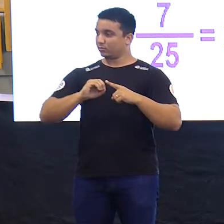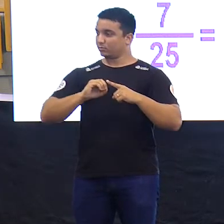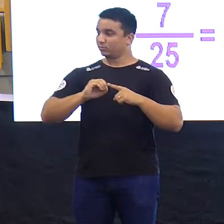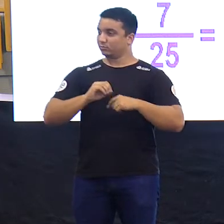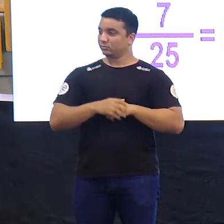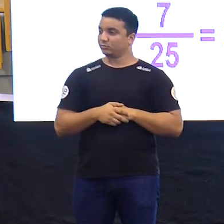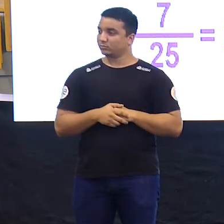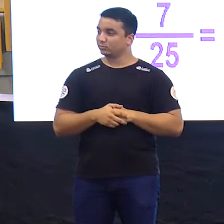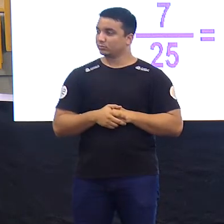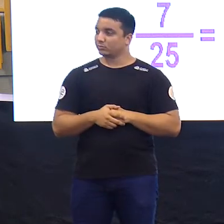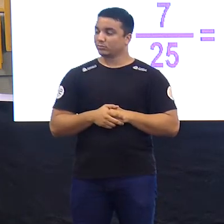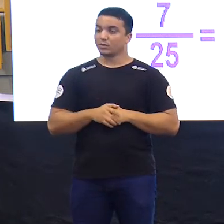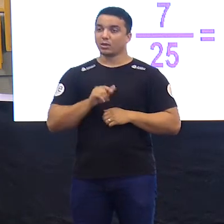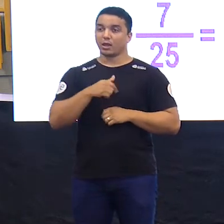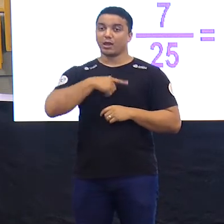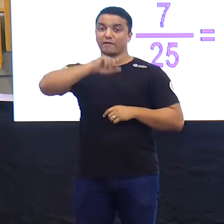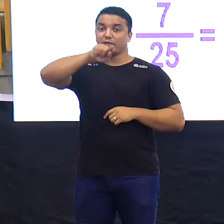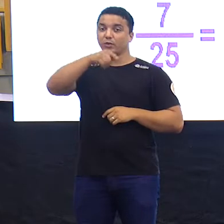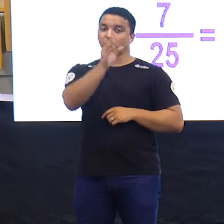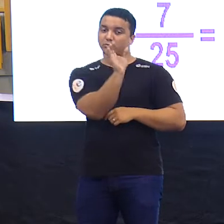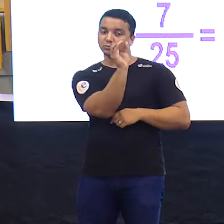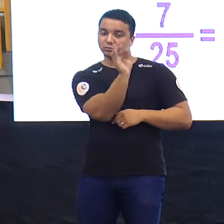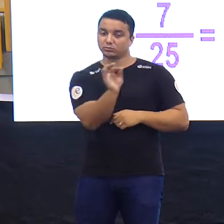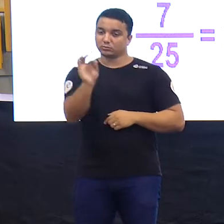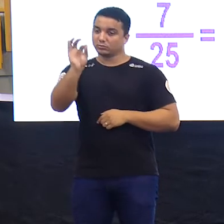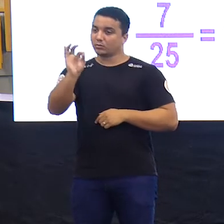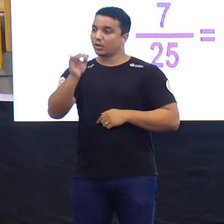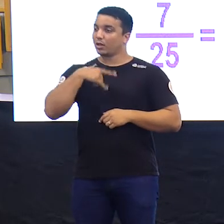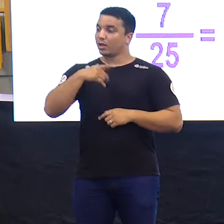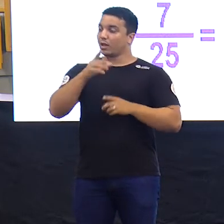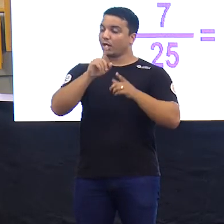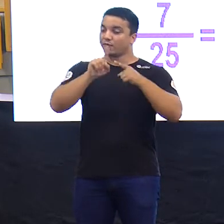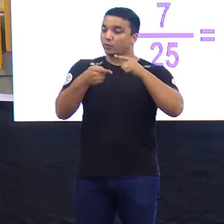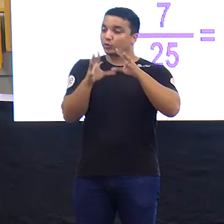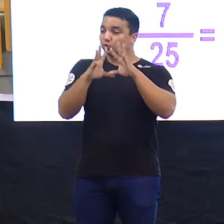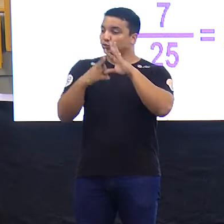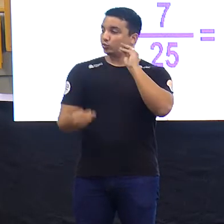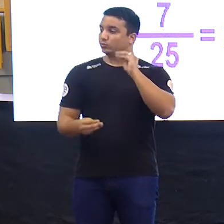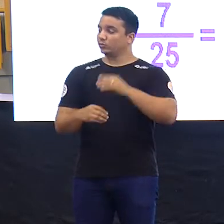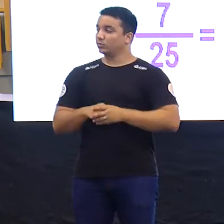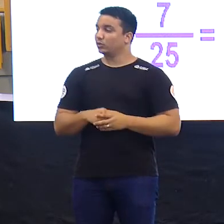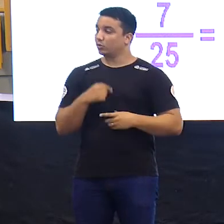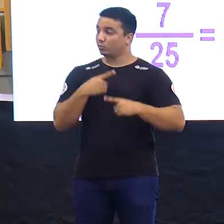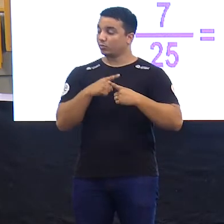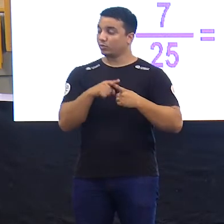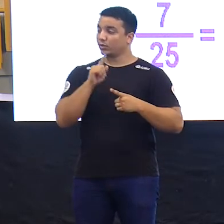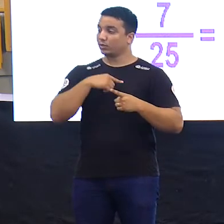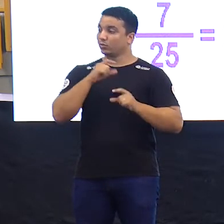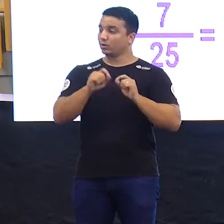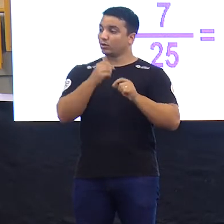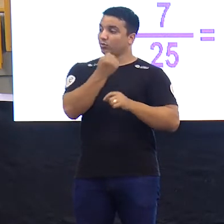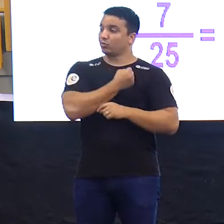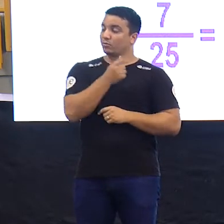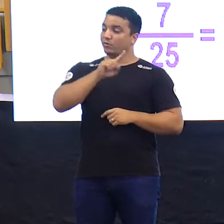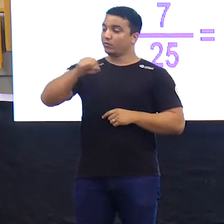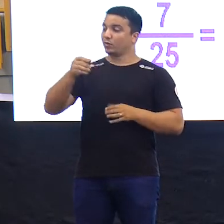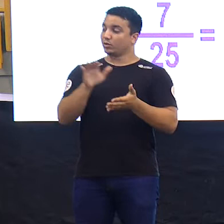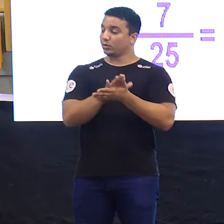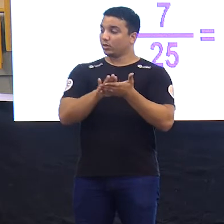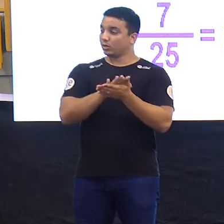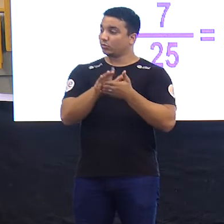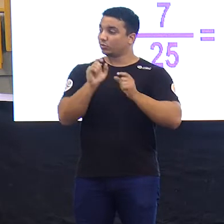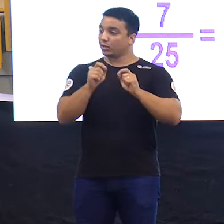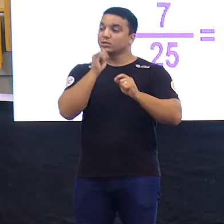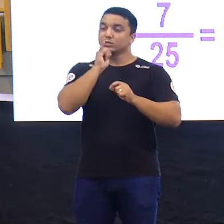10 embaixo, andando a vírgula até desaparecer as vírgulas. Então, mesmo que seja um número com vírgula, vamos supor que